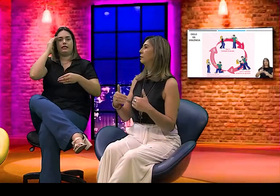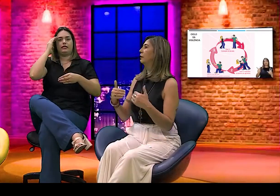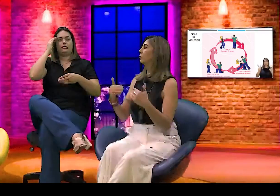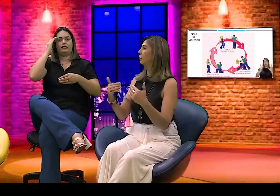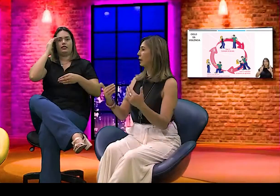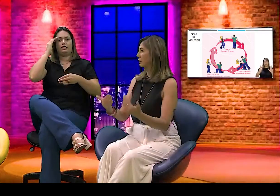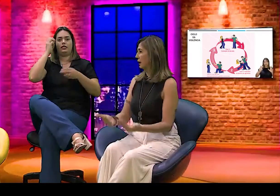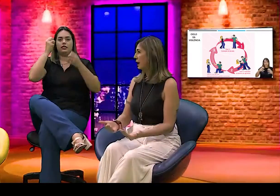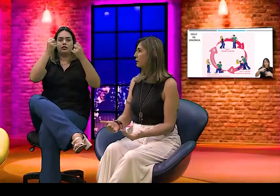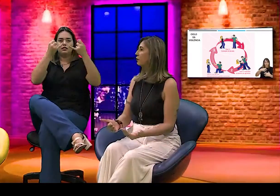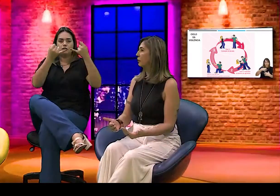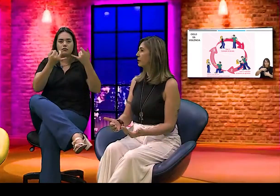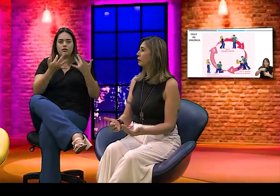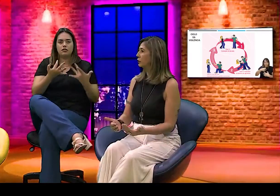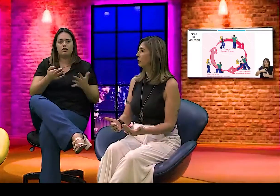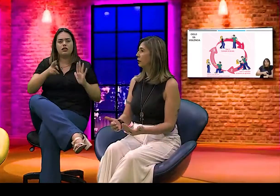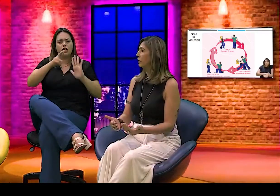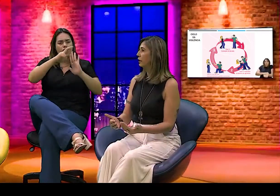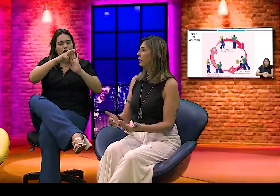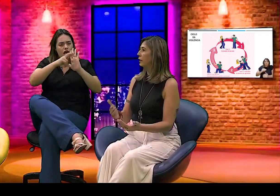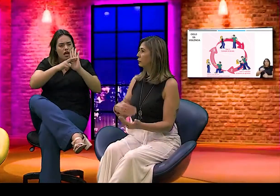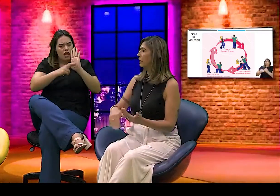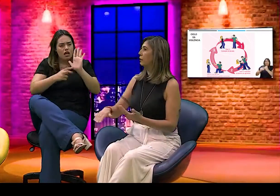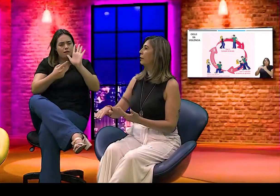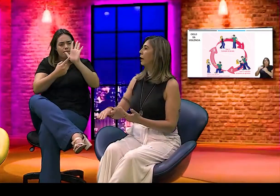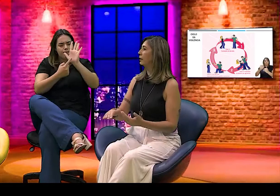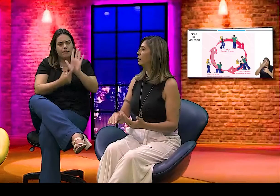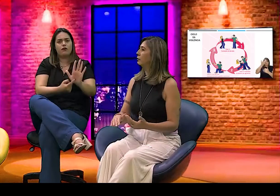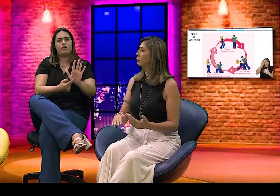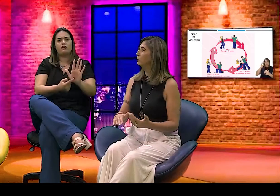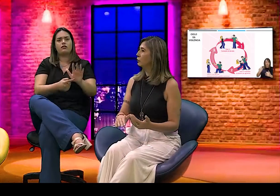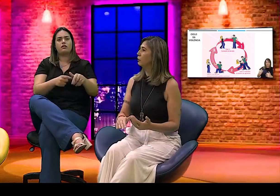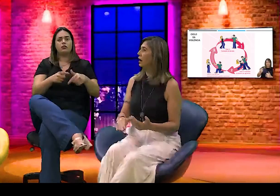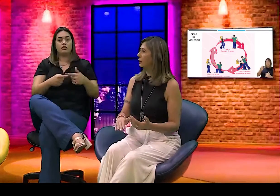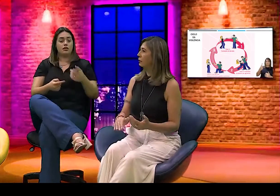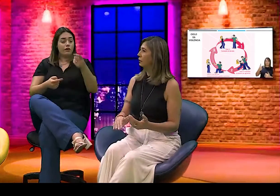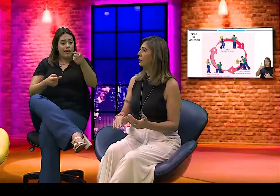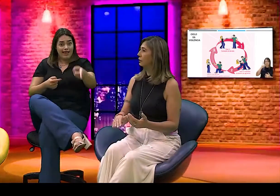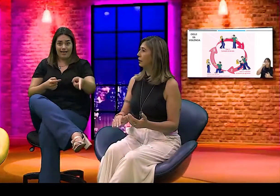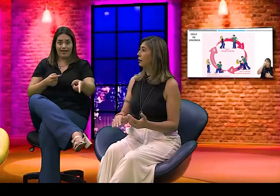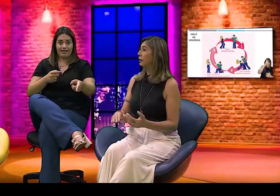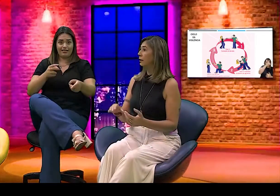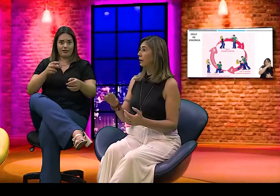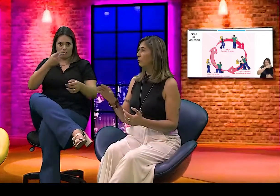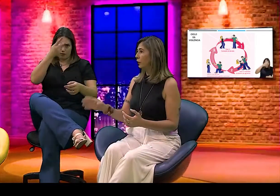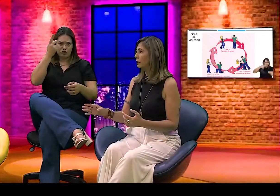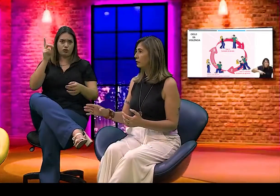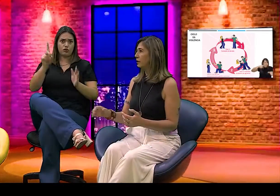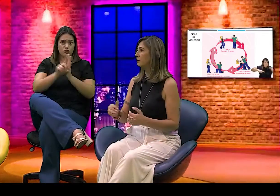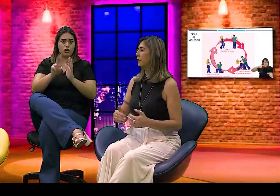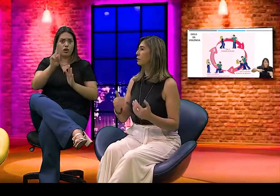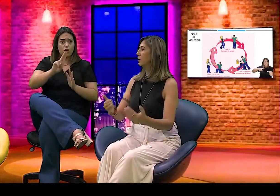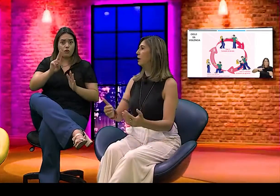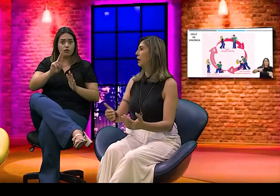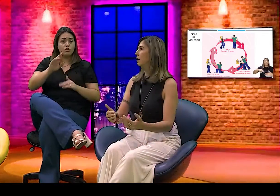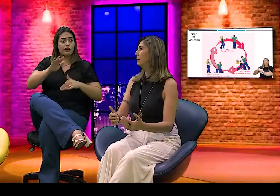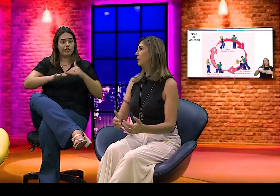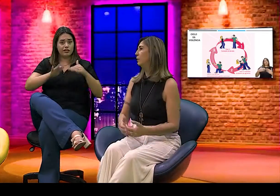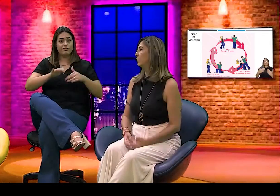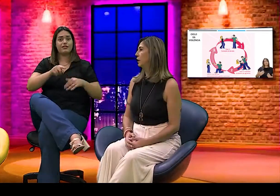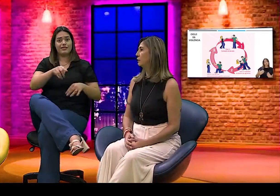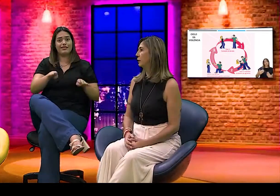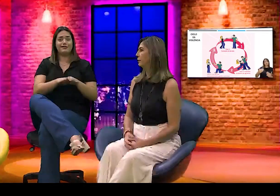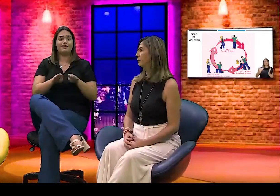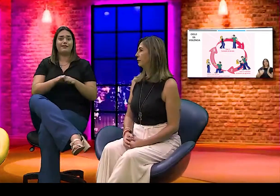assertiva, sabendo colocar as regras de forma assertiva, e isso acaba impactando no usuário, né? E muitas vezes faz com que ele